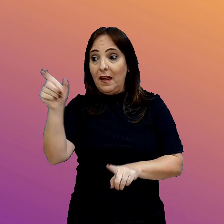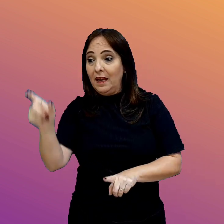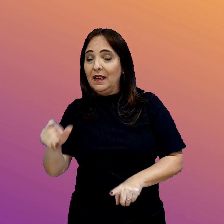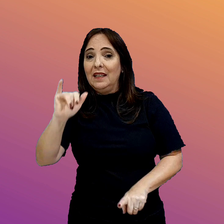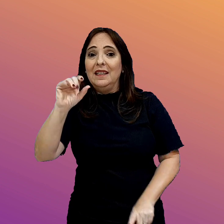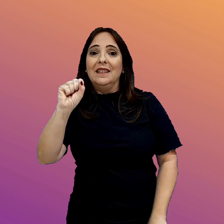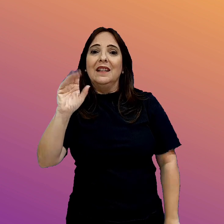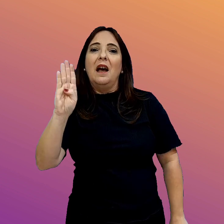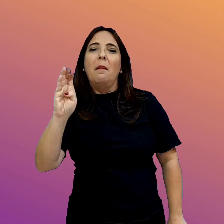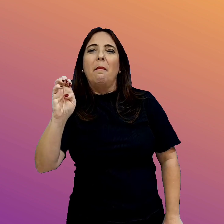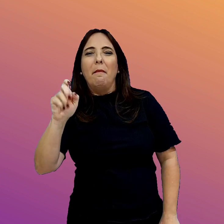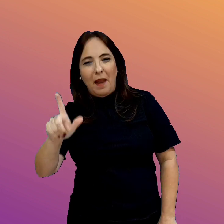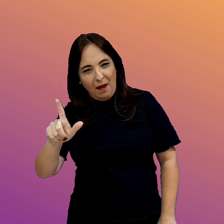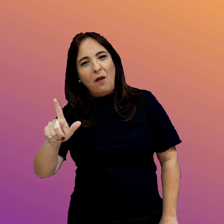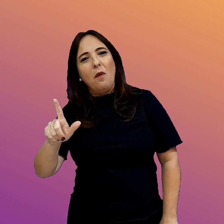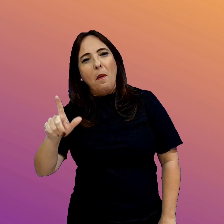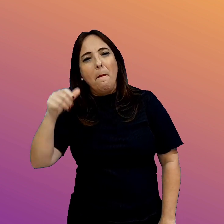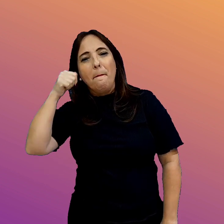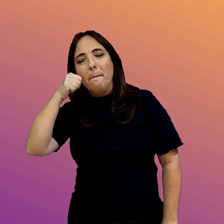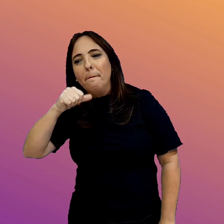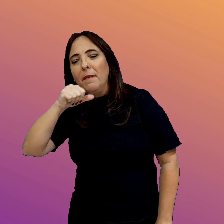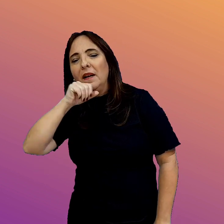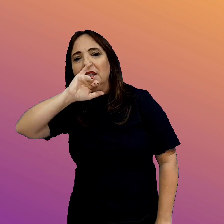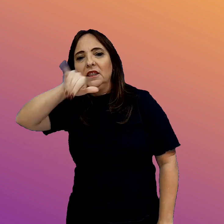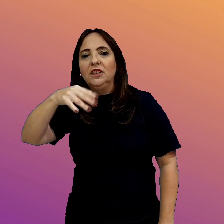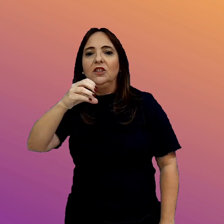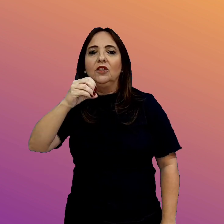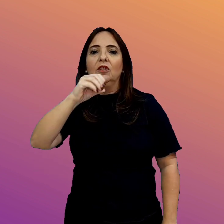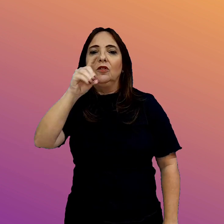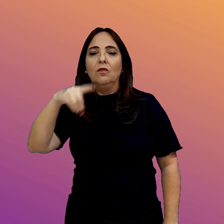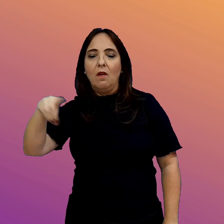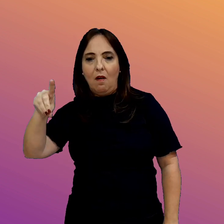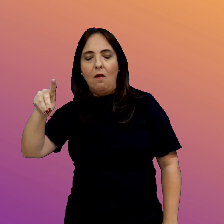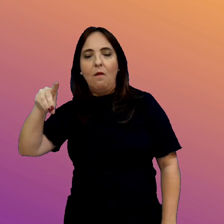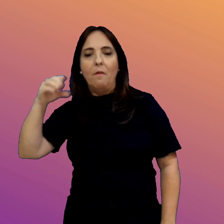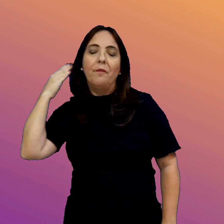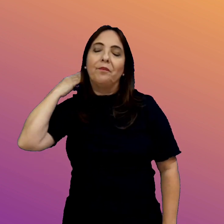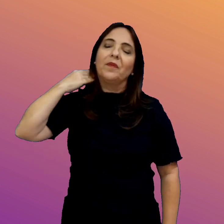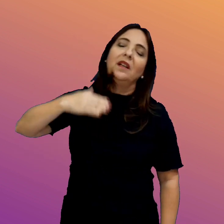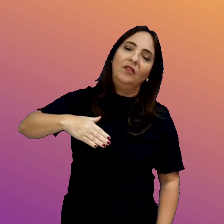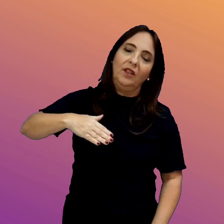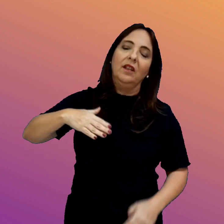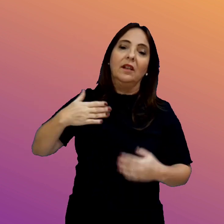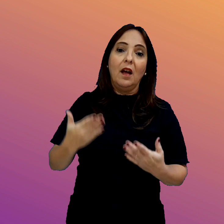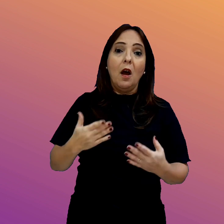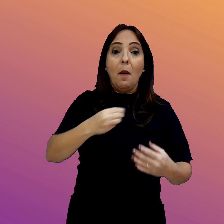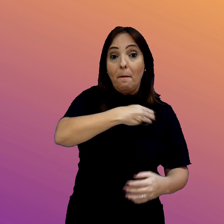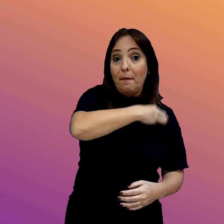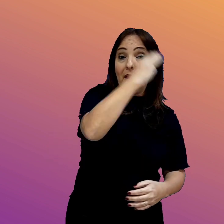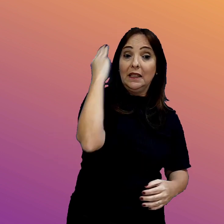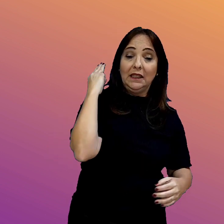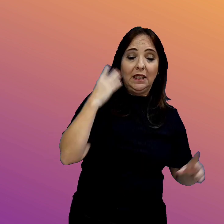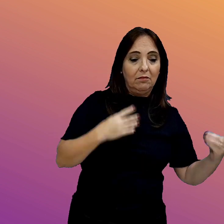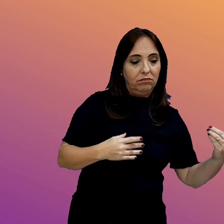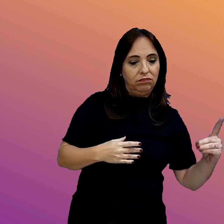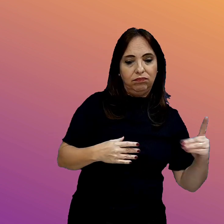ela teve lá, ela foi até a casa de Isabel. Isabel recebeu